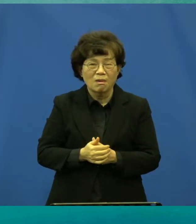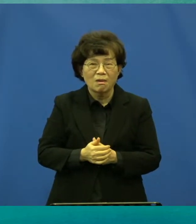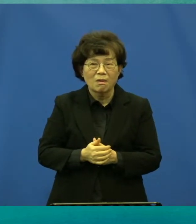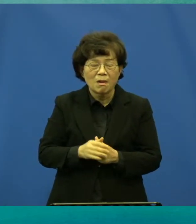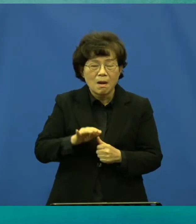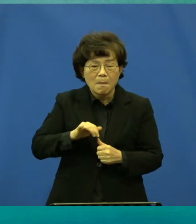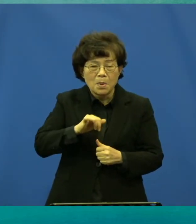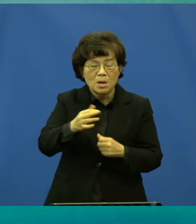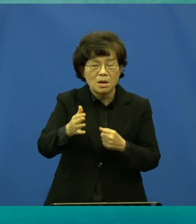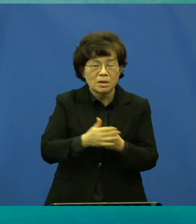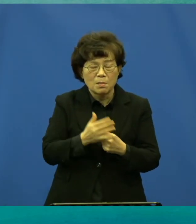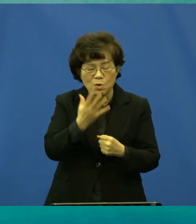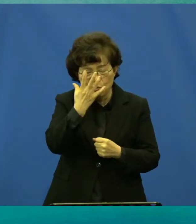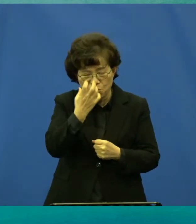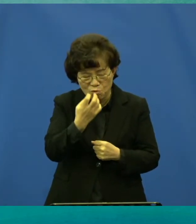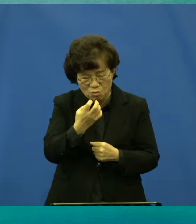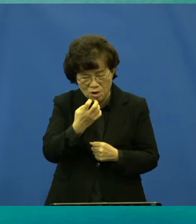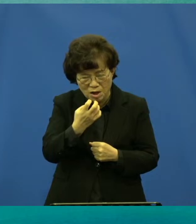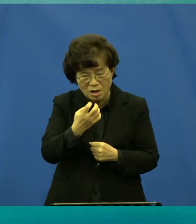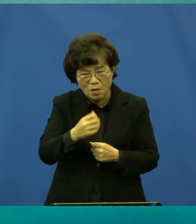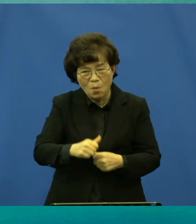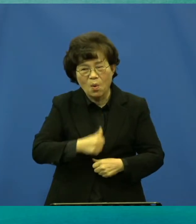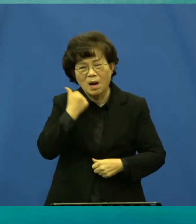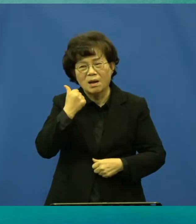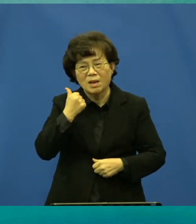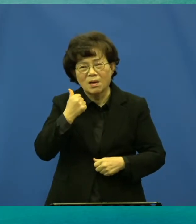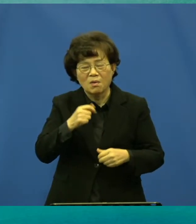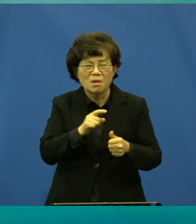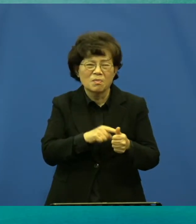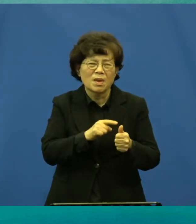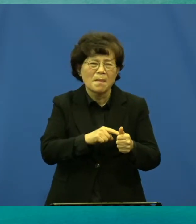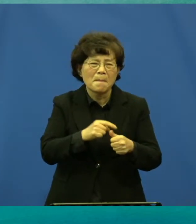벌레 때문에 우울해져요. 참 불안정한 사람.